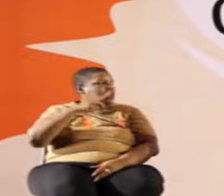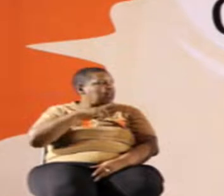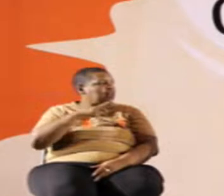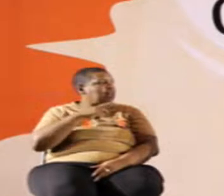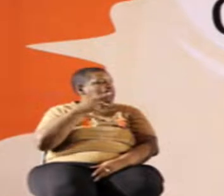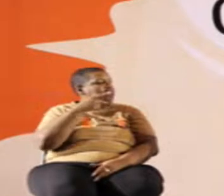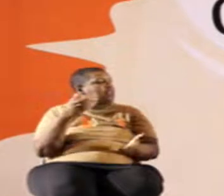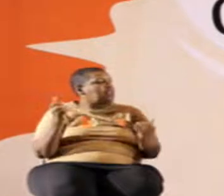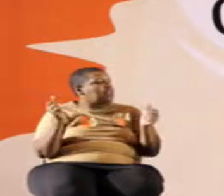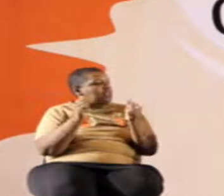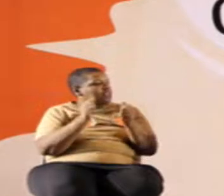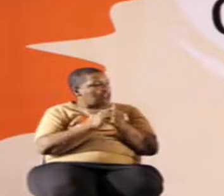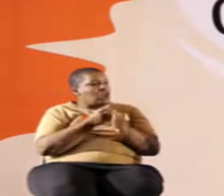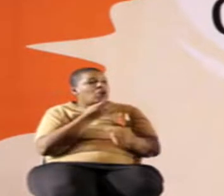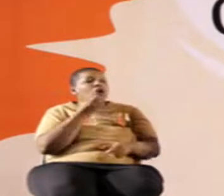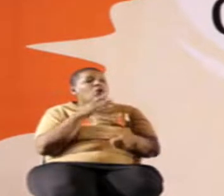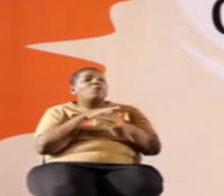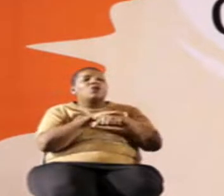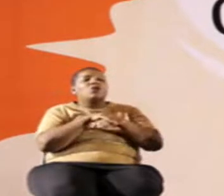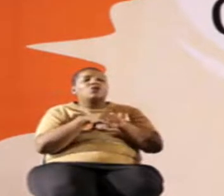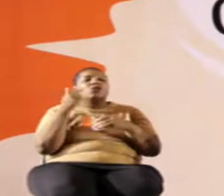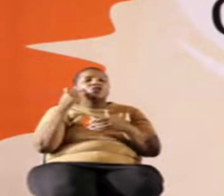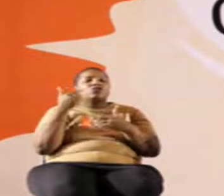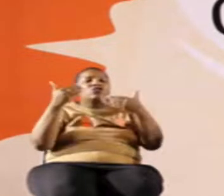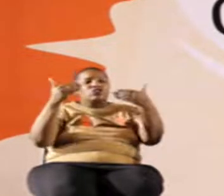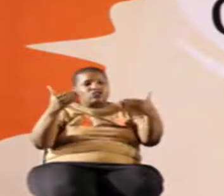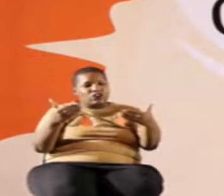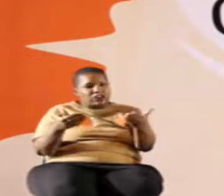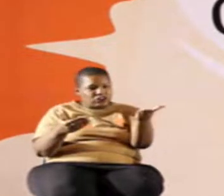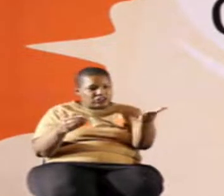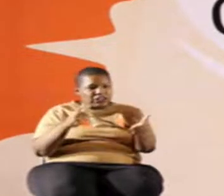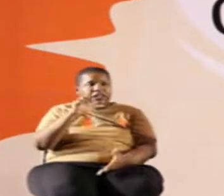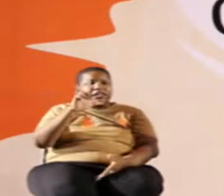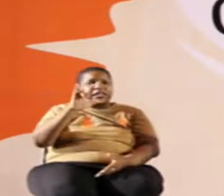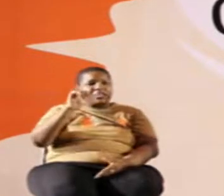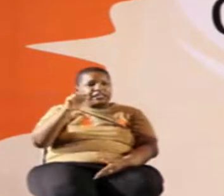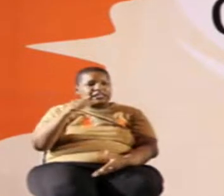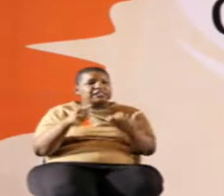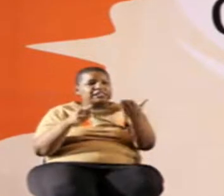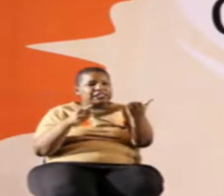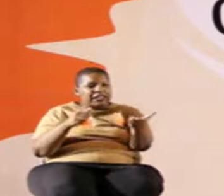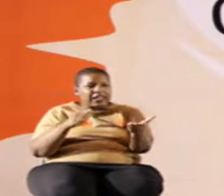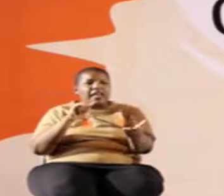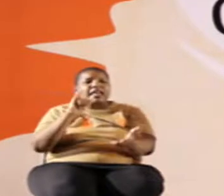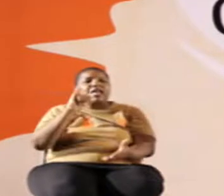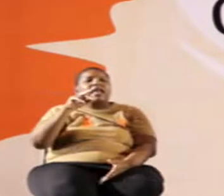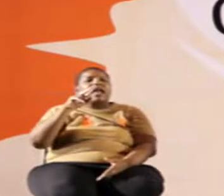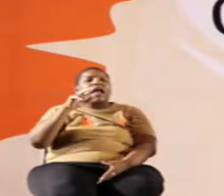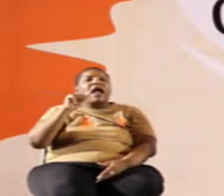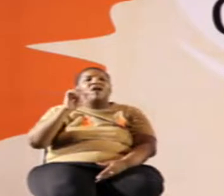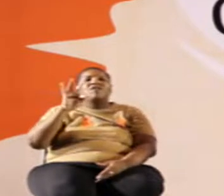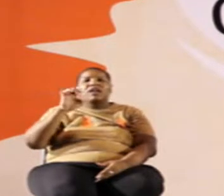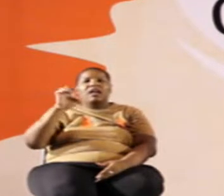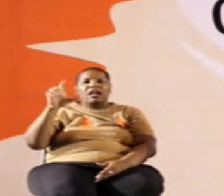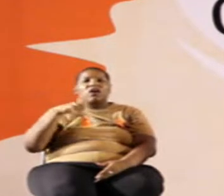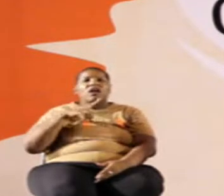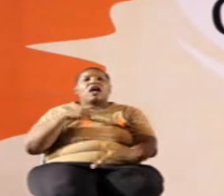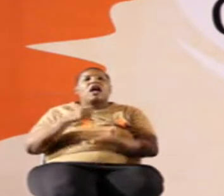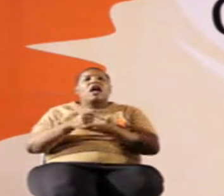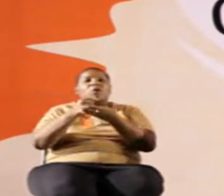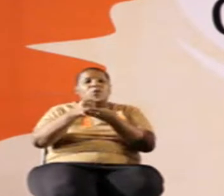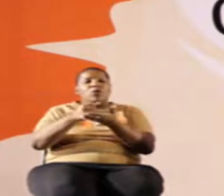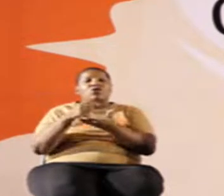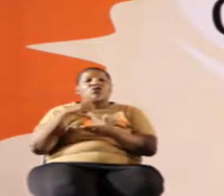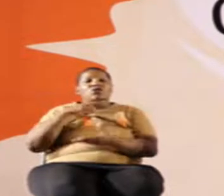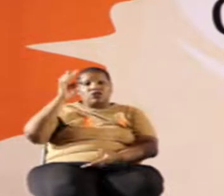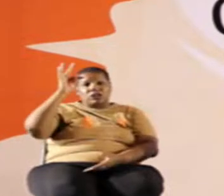Verinha. Boa noite estar aqui diante de Lídia Garcia, de Neide Rafael, de contar com o apoio de Tatiana para